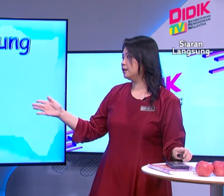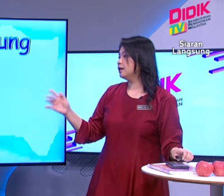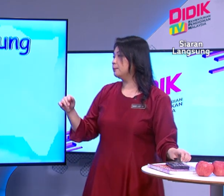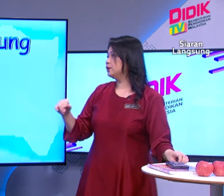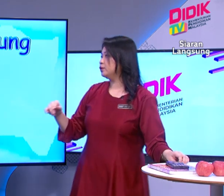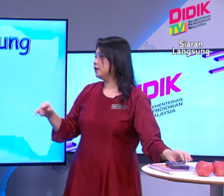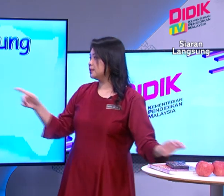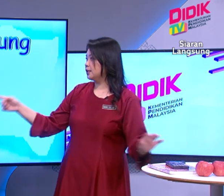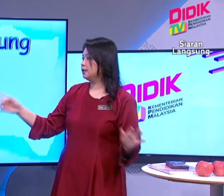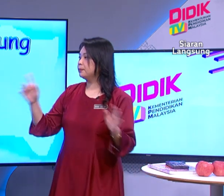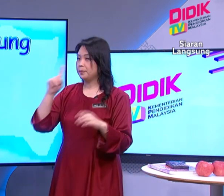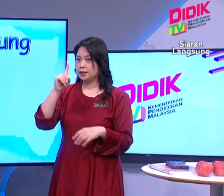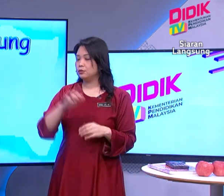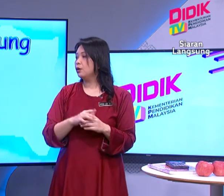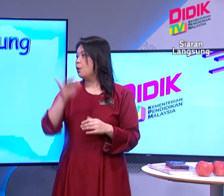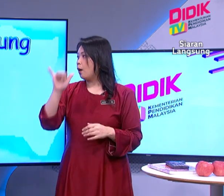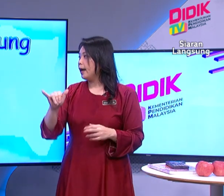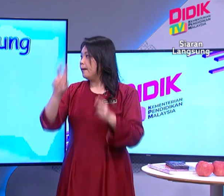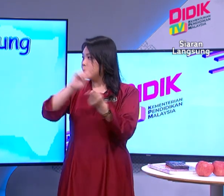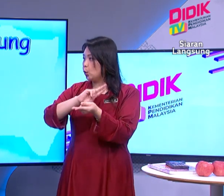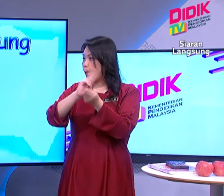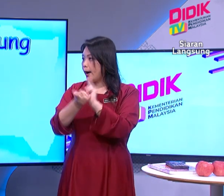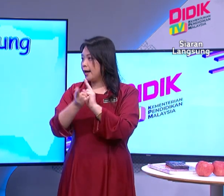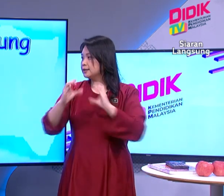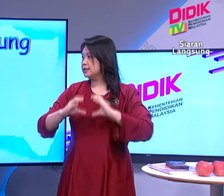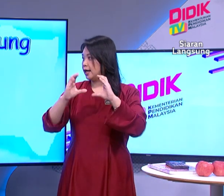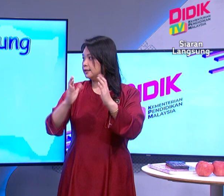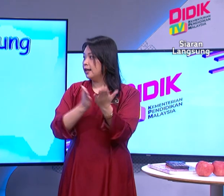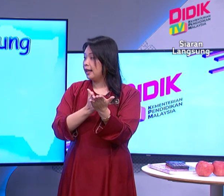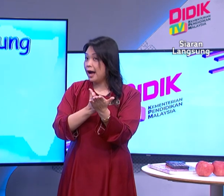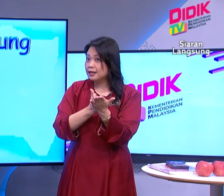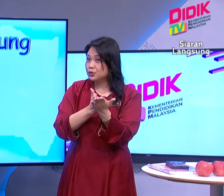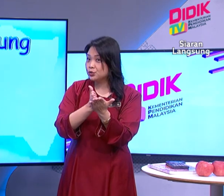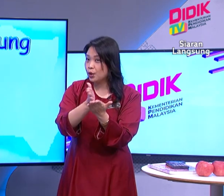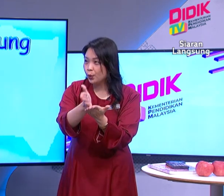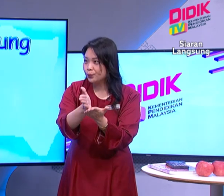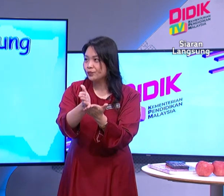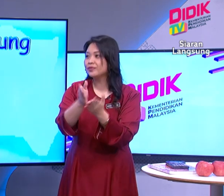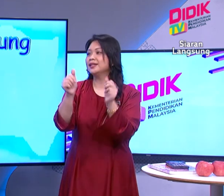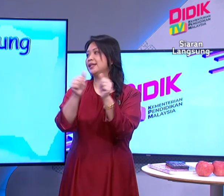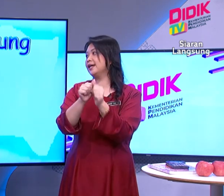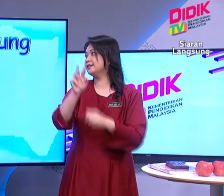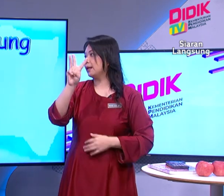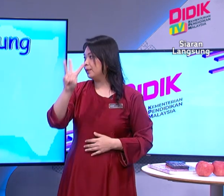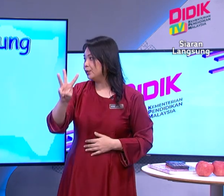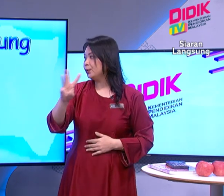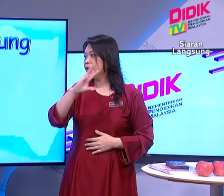agan2 dia menyanyi pendapat satu wife ubah secara langsung dengan tabiu